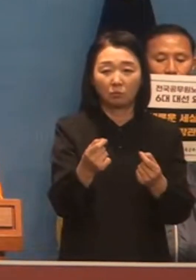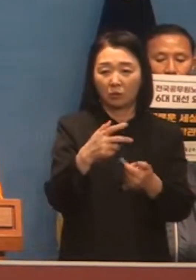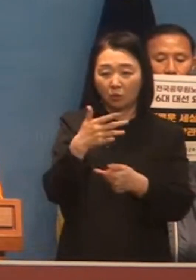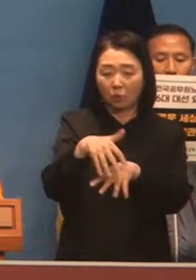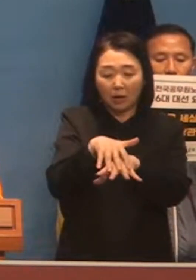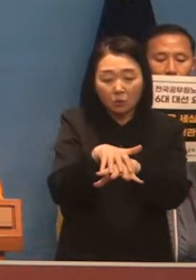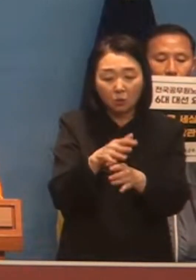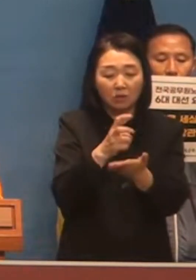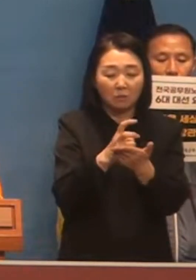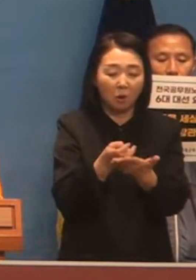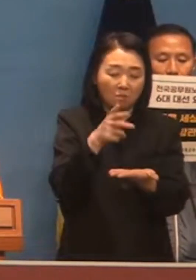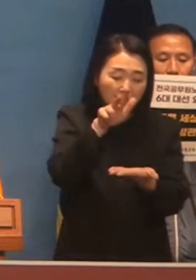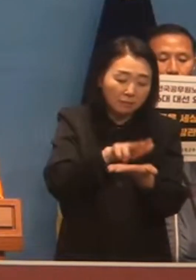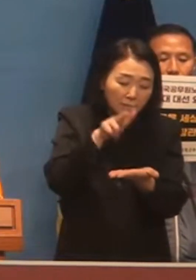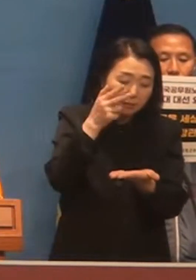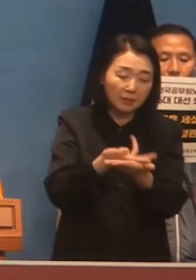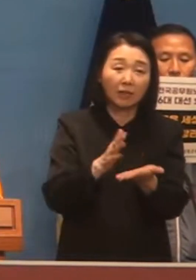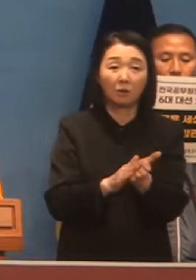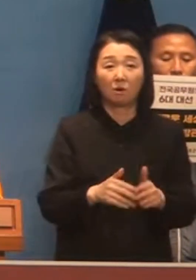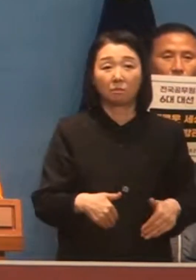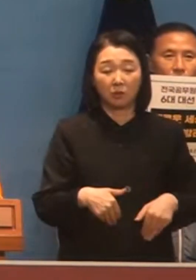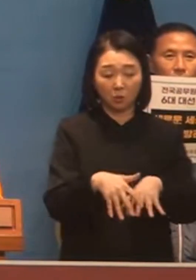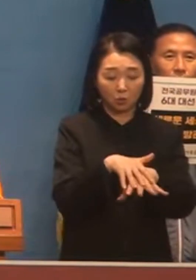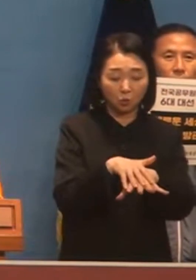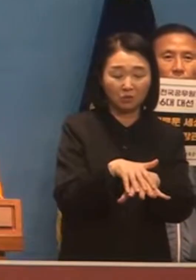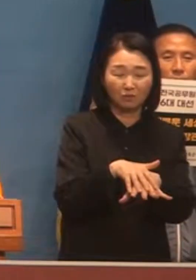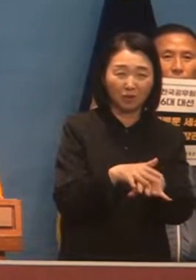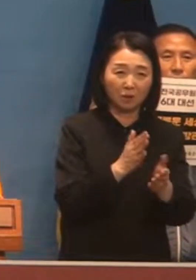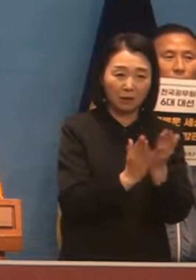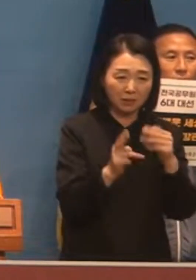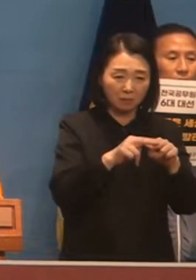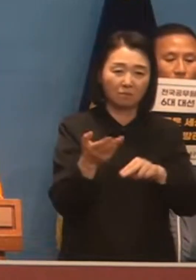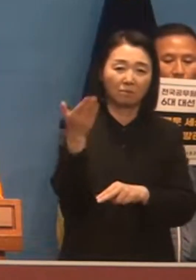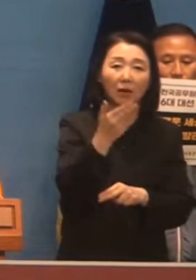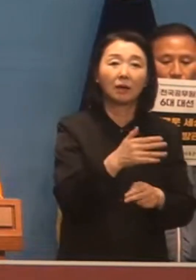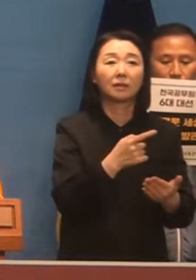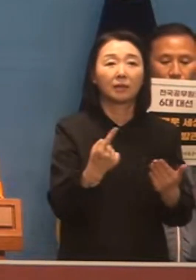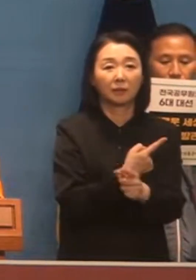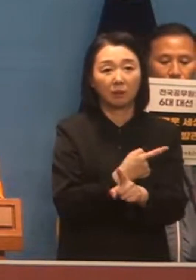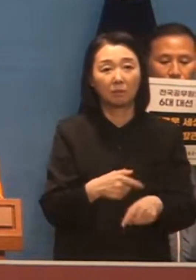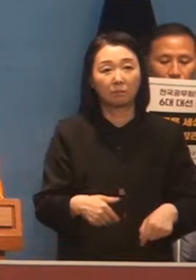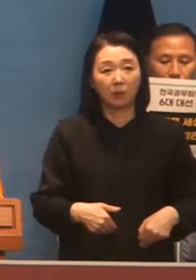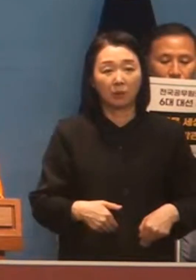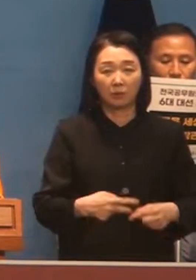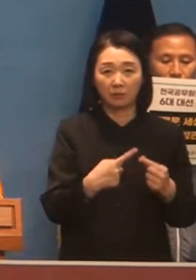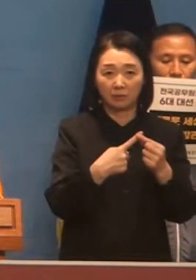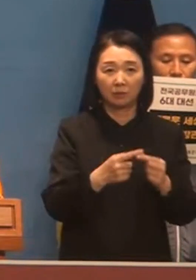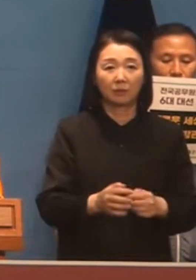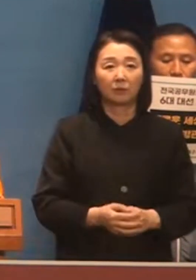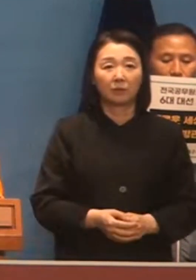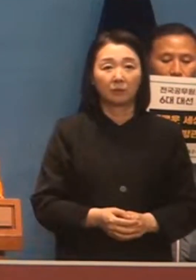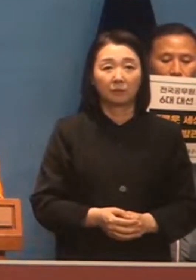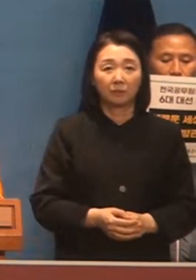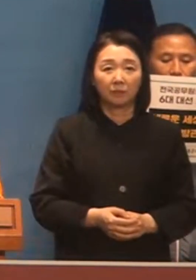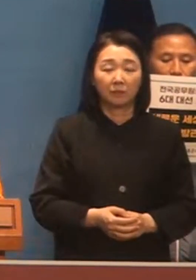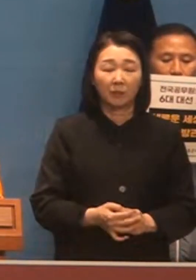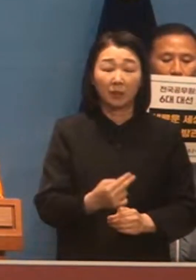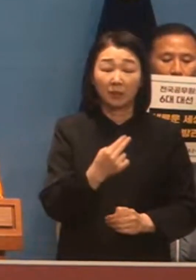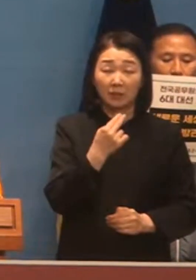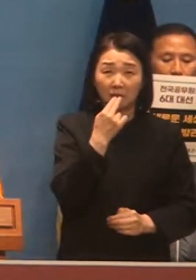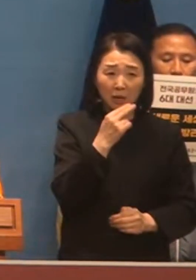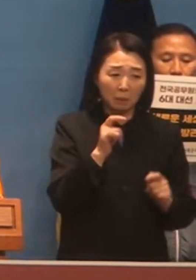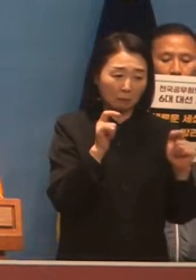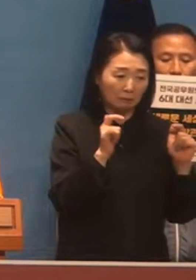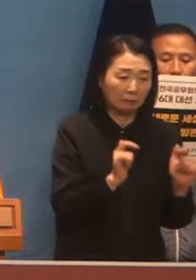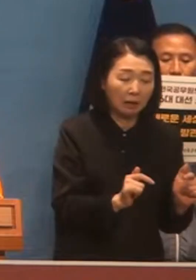등 관련 규정을 개정하고 조직 구조와 불합리한 승진 제도를 개선하라. 하나, 기대 수명이 현저히 낮은